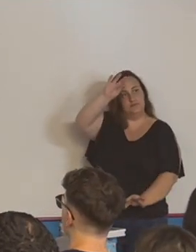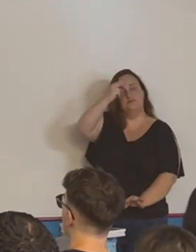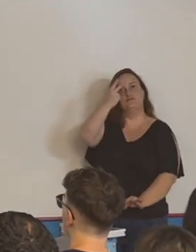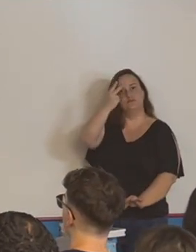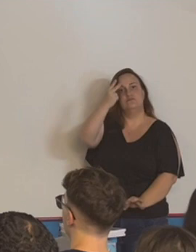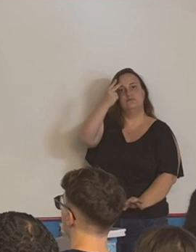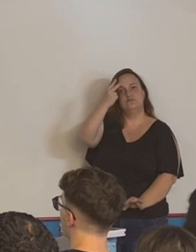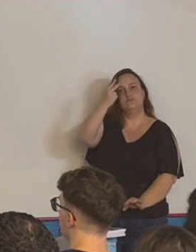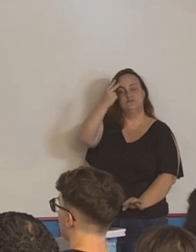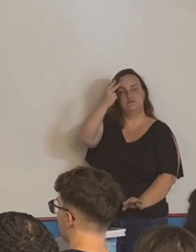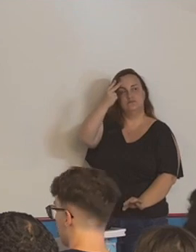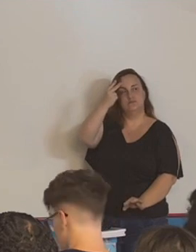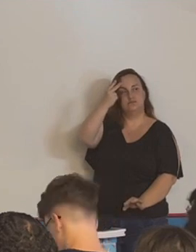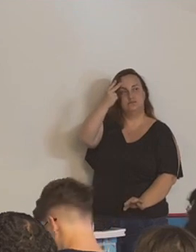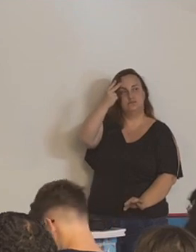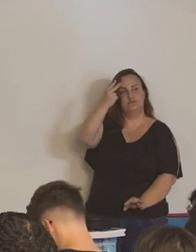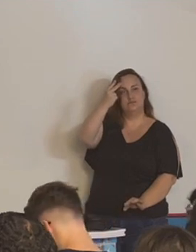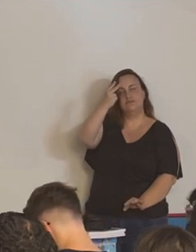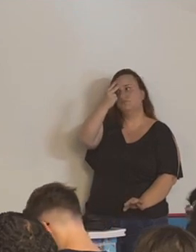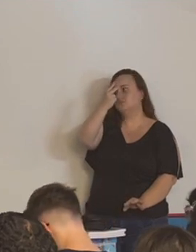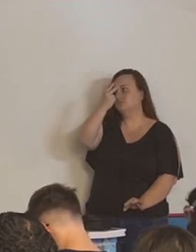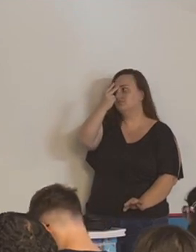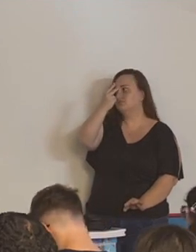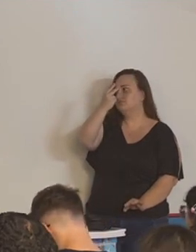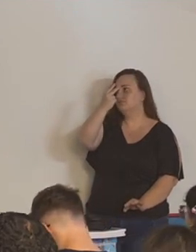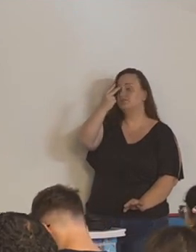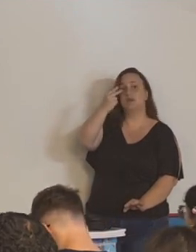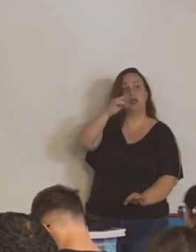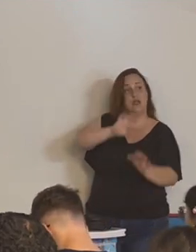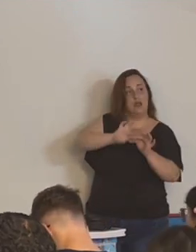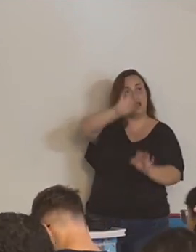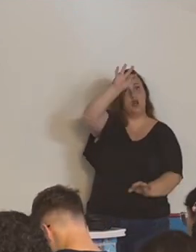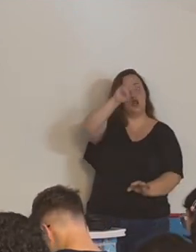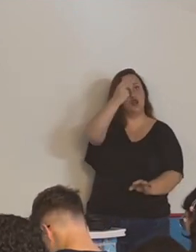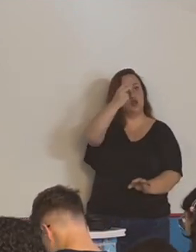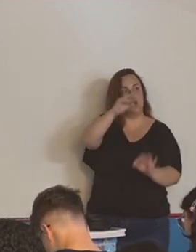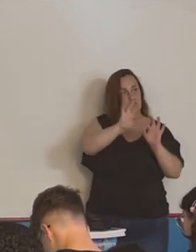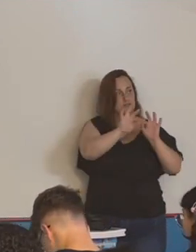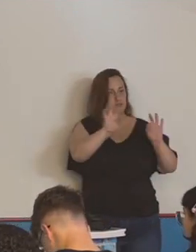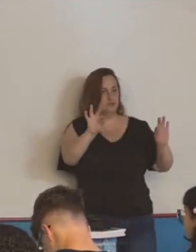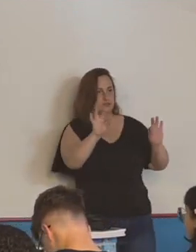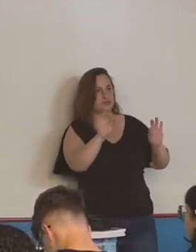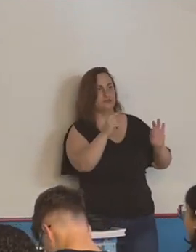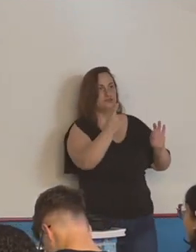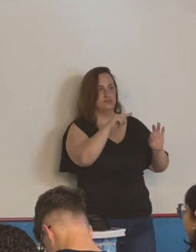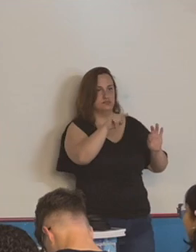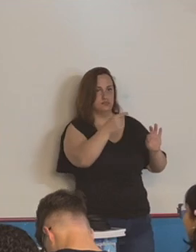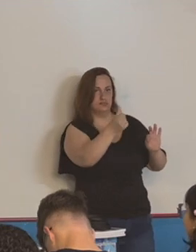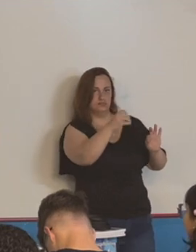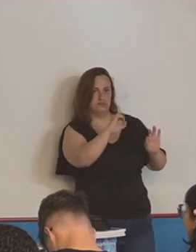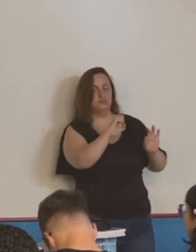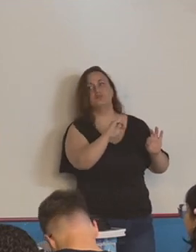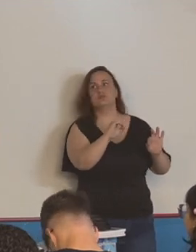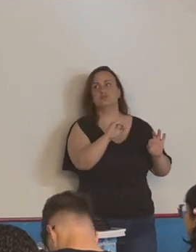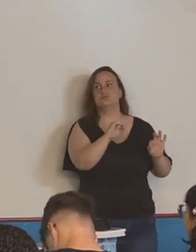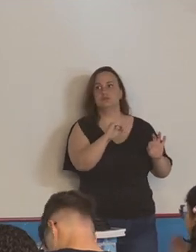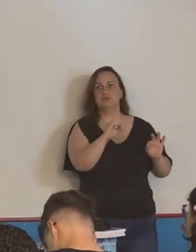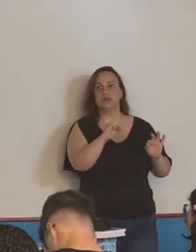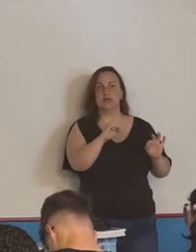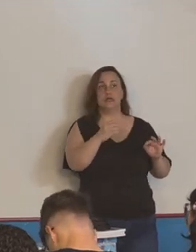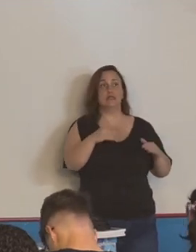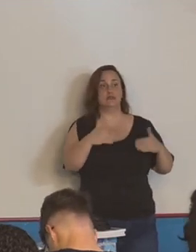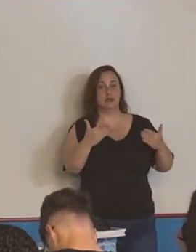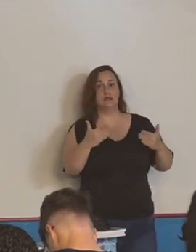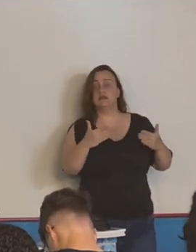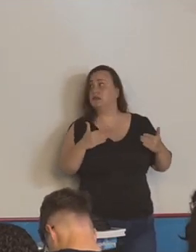Quanto é que tem aqui? Ah, 2 por 1,60, né? Então 1,60 é mais ou menos isso, 2 metros. É bem maior